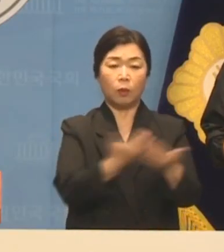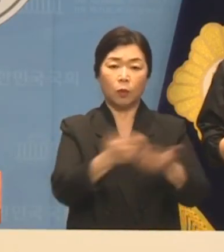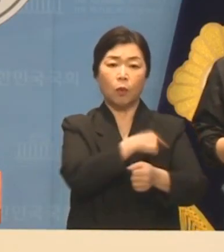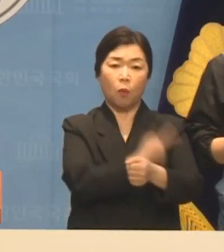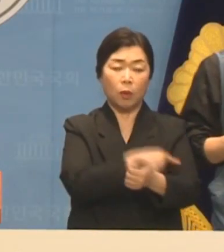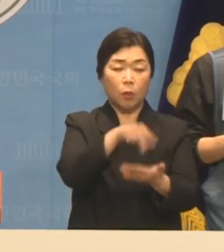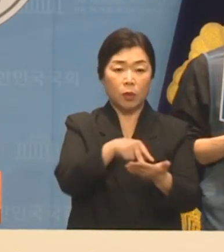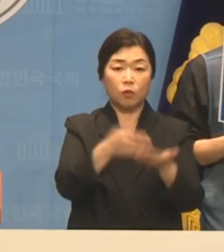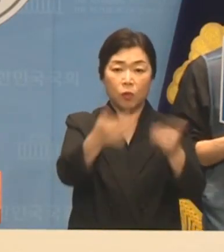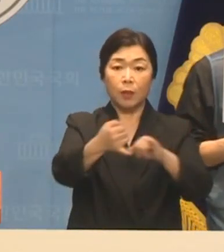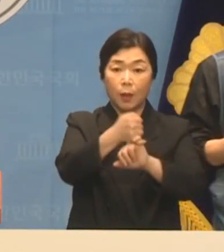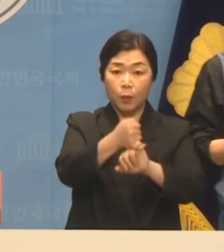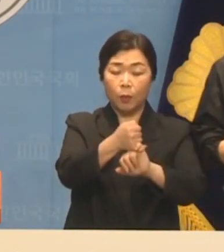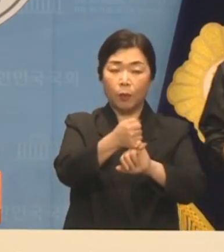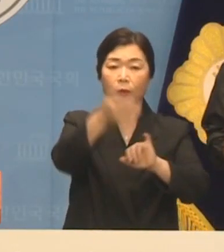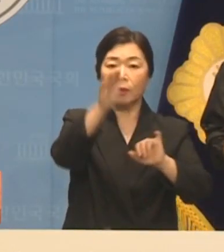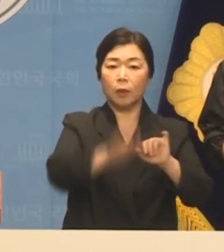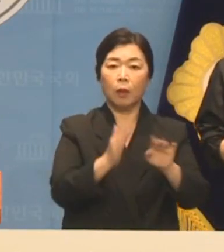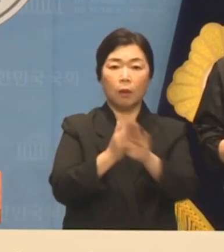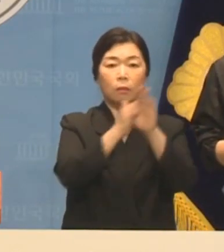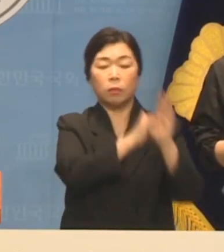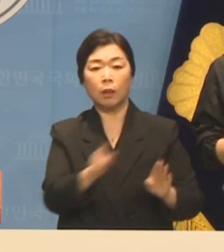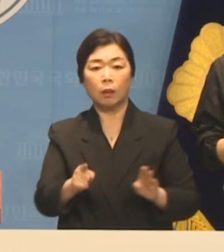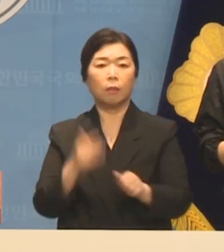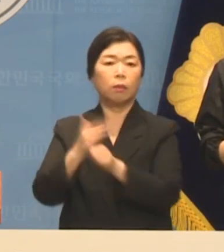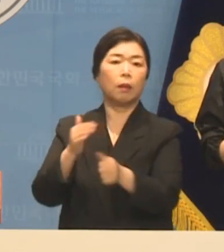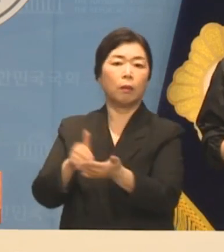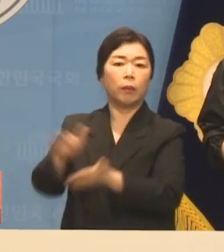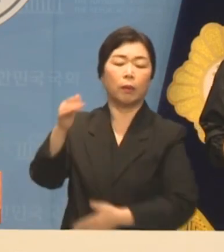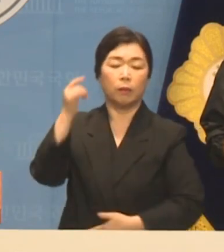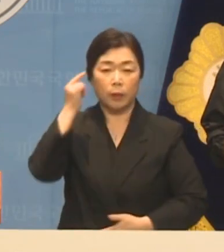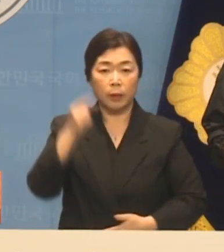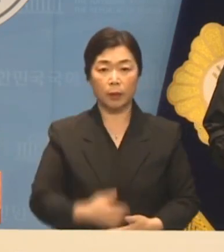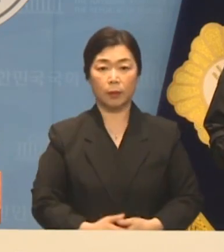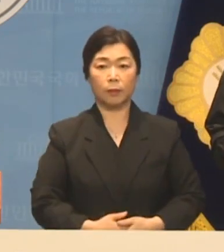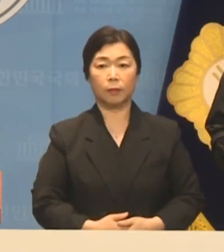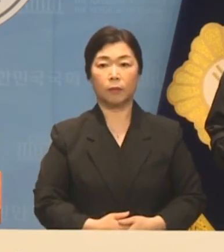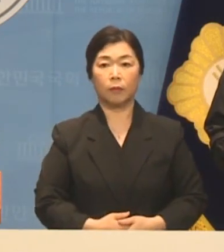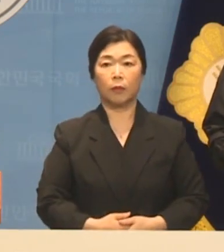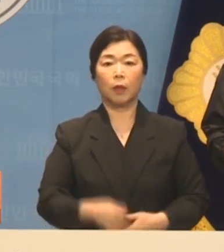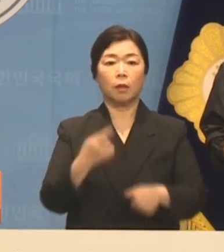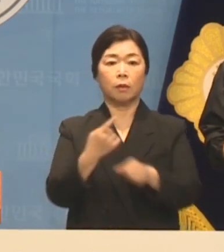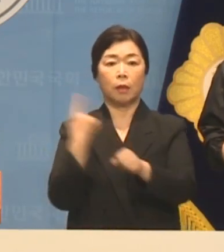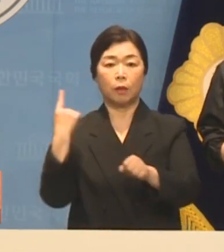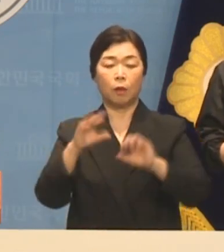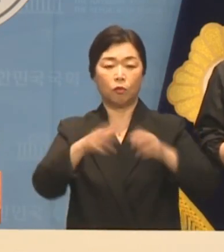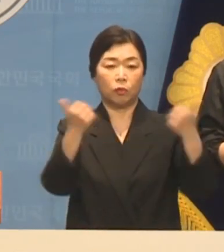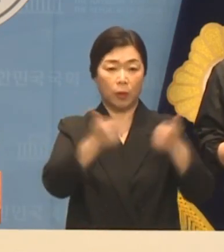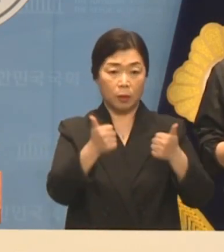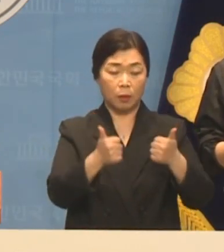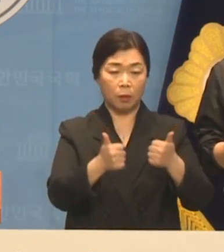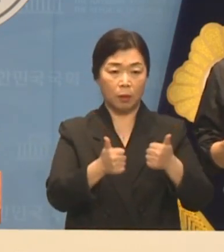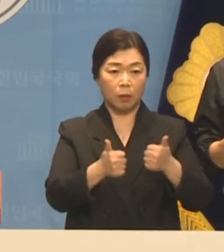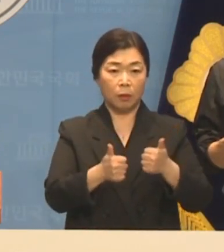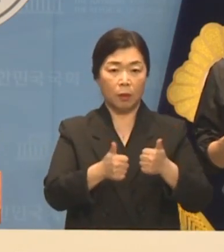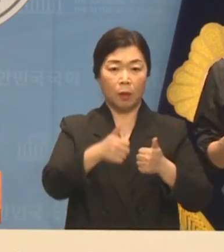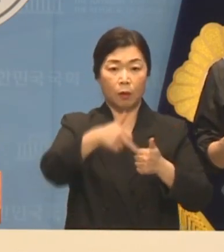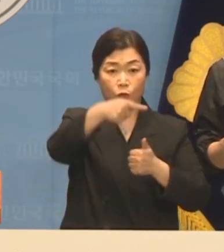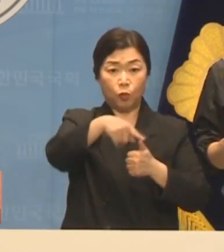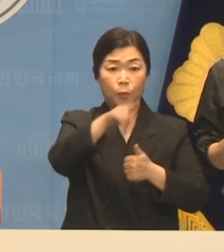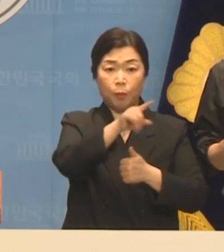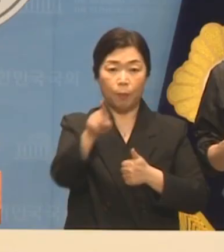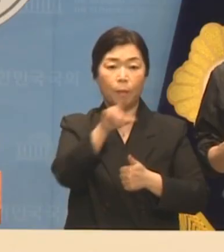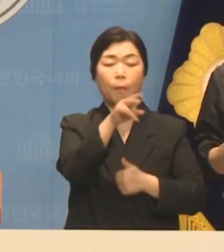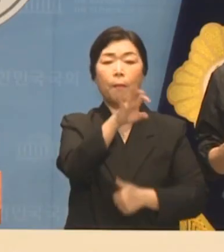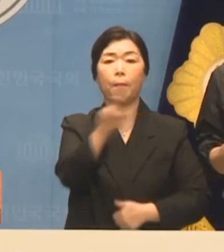것입니다. 작년 국정감사와 청문회 자리에서 쿠팡은 클렌징 문제를 개선하고 노조 활동을 보장하겠다고 약속을